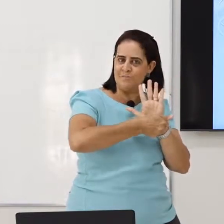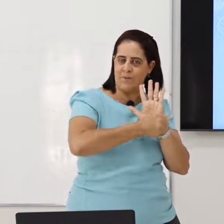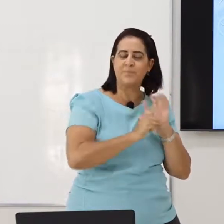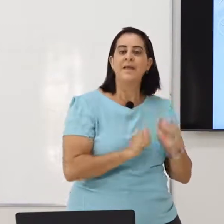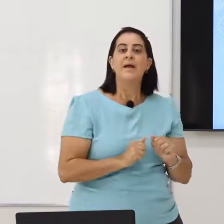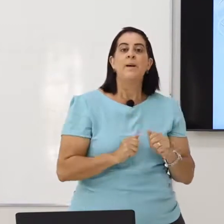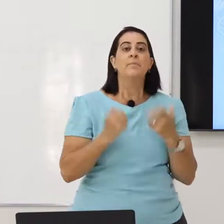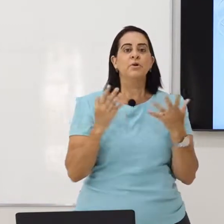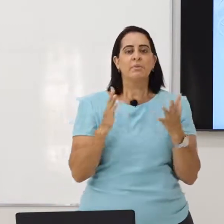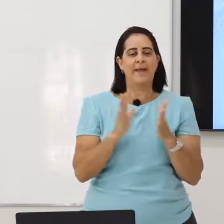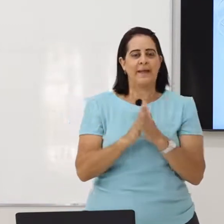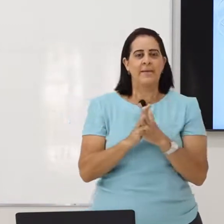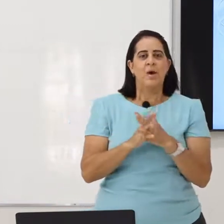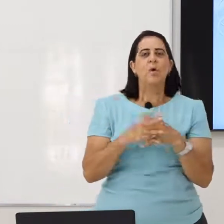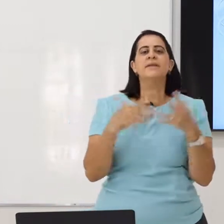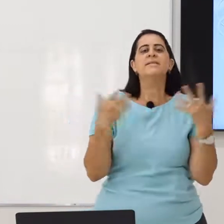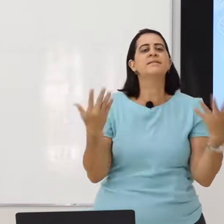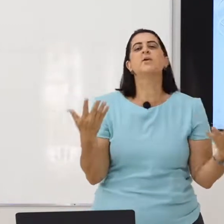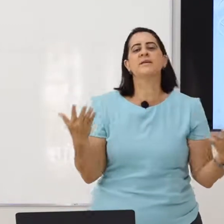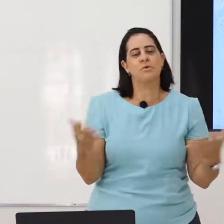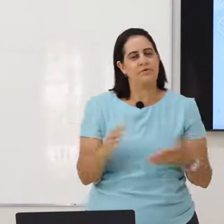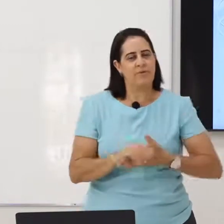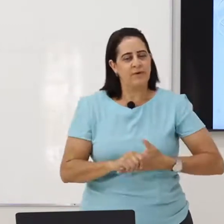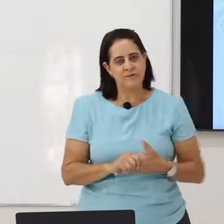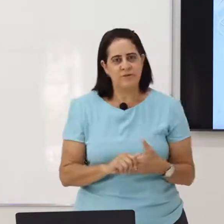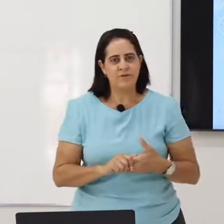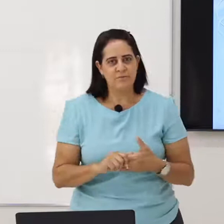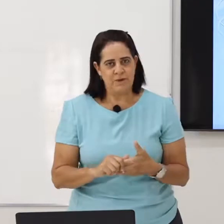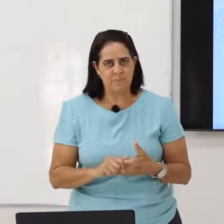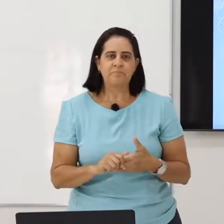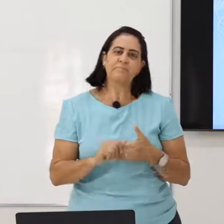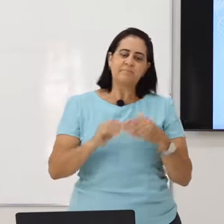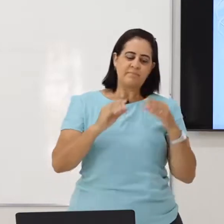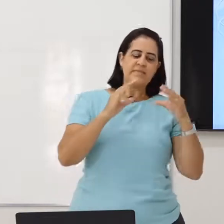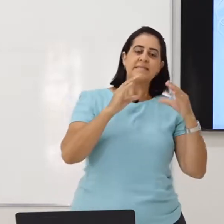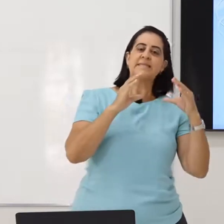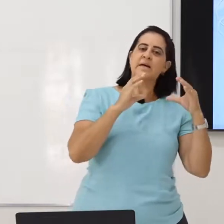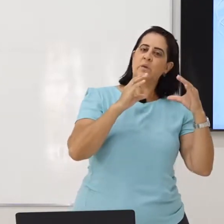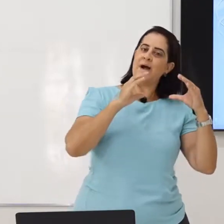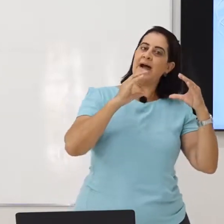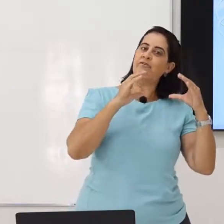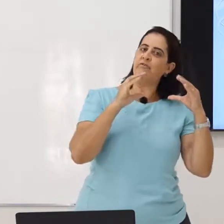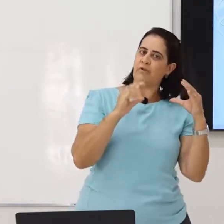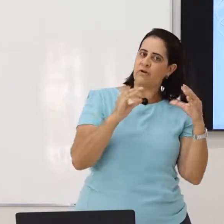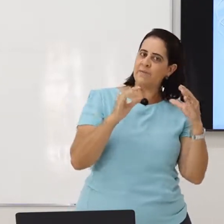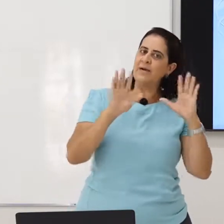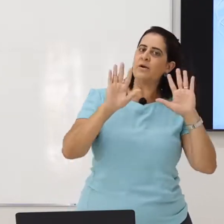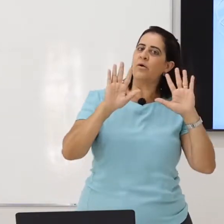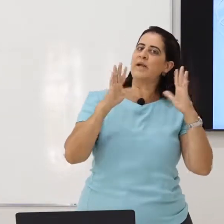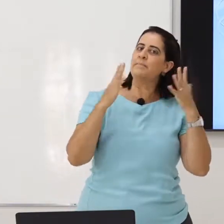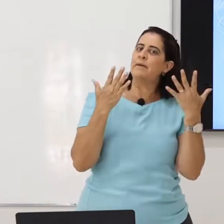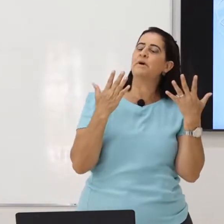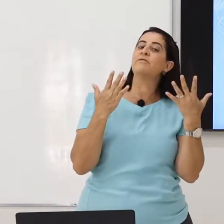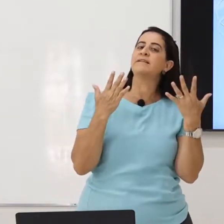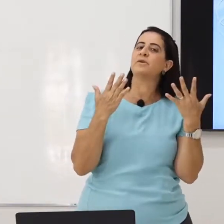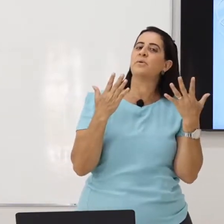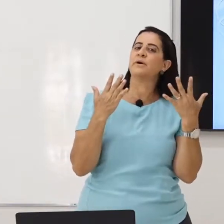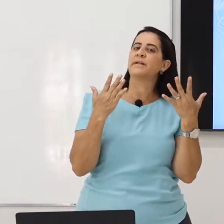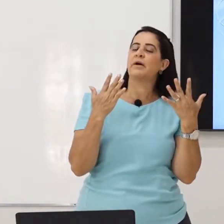mão. Muito bem. O que são as configurações de mão? São a forma com que a minha mão vai se comportar ao